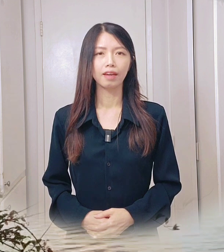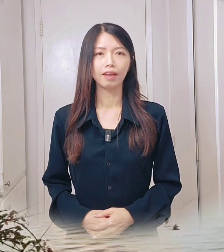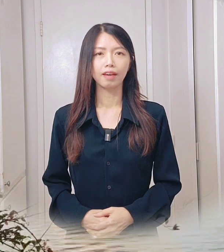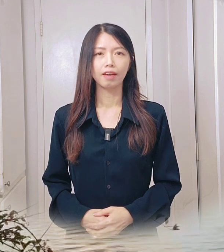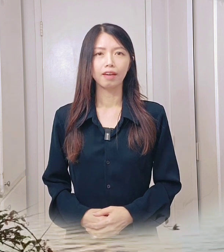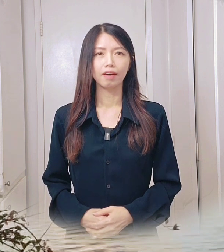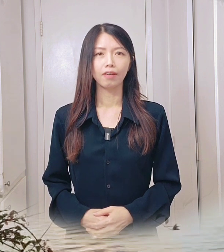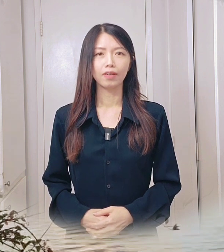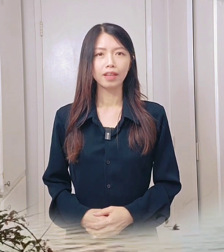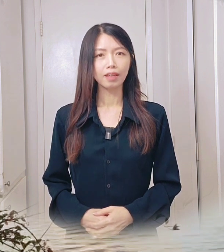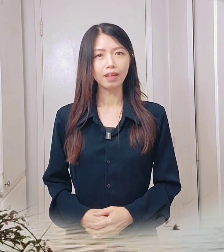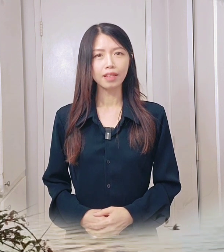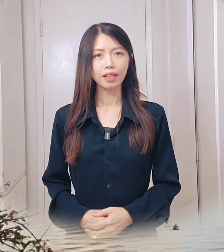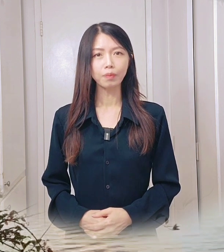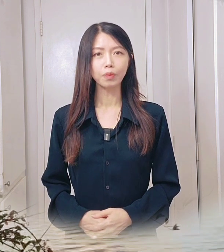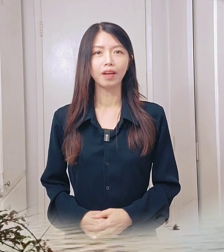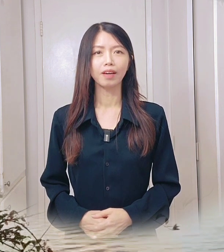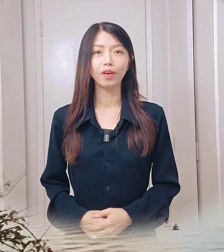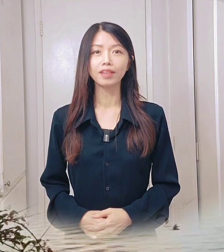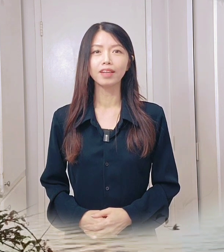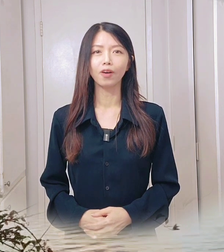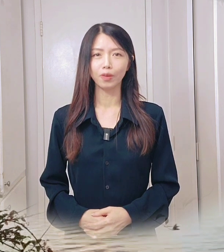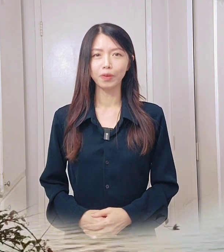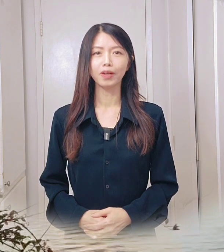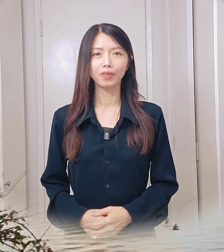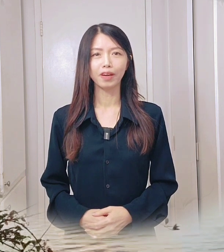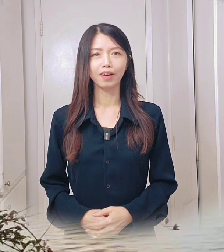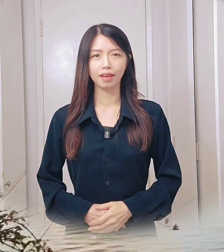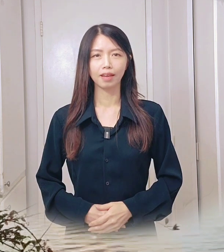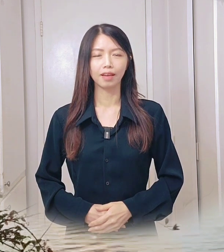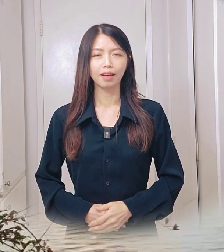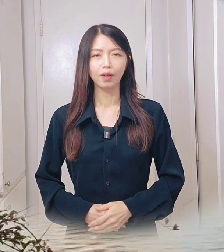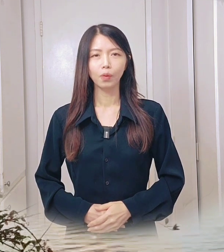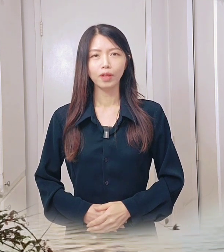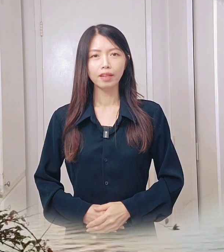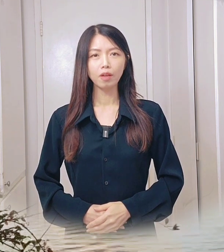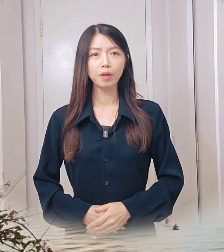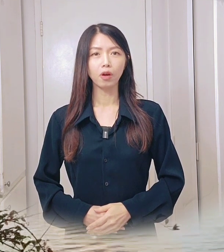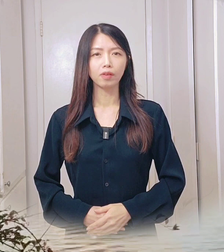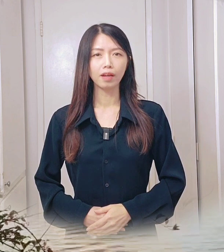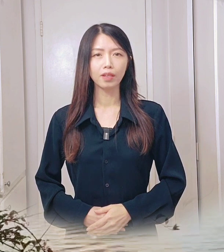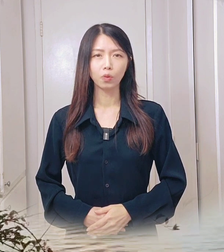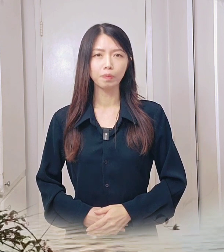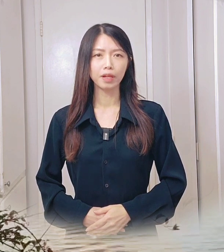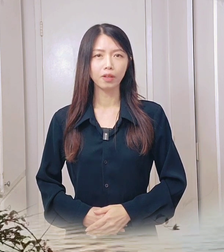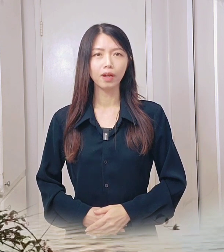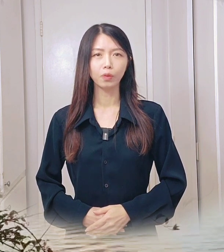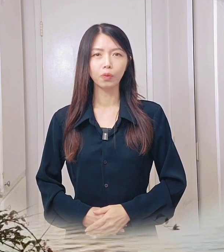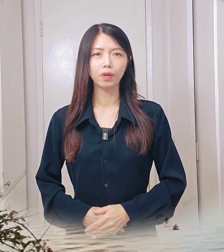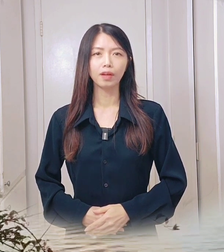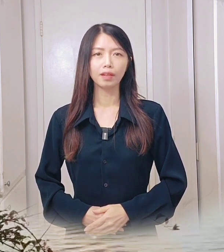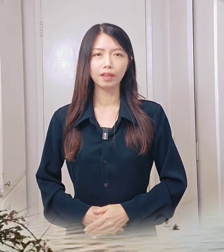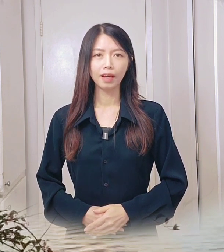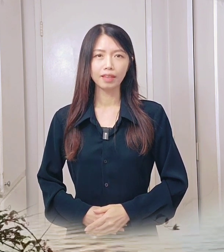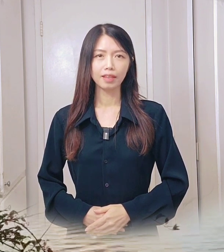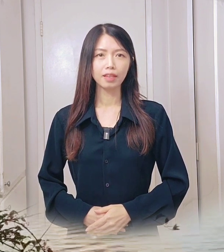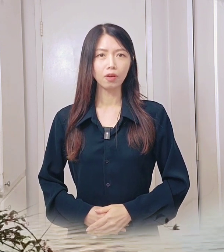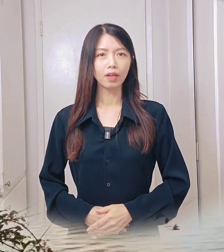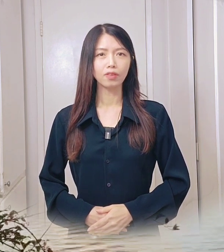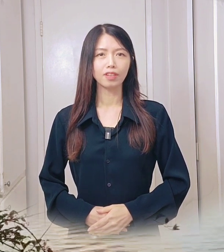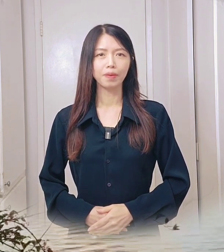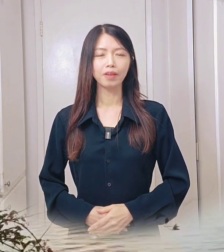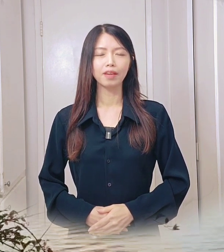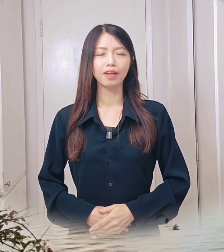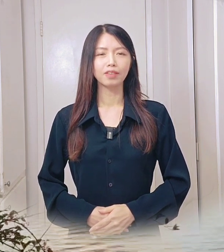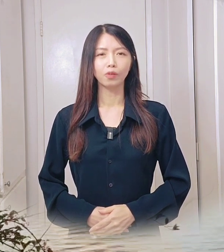곡인데 이 찬양이 생각보다 굉장히 어렵더라고요. 오늘 설명 영상이 조금 길더라도 끝까지